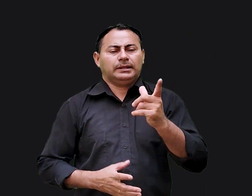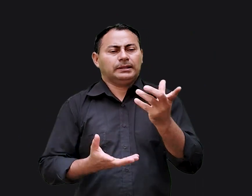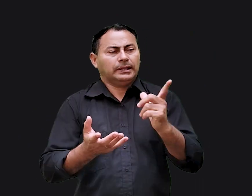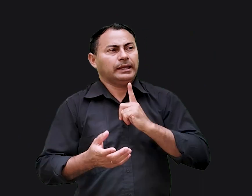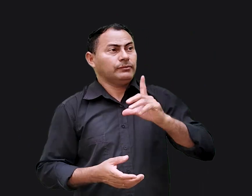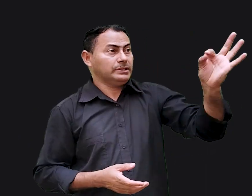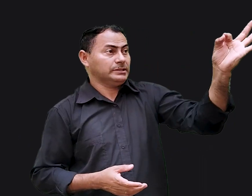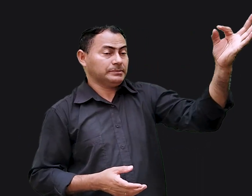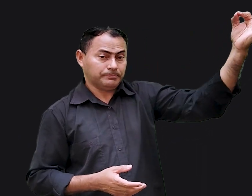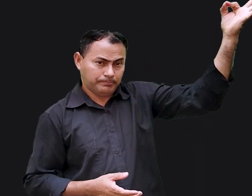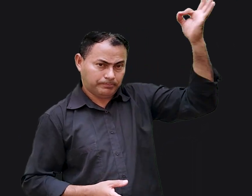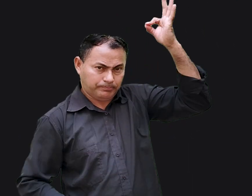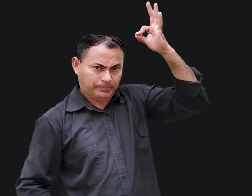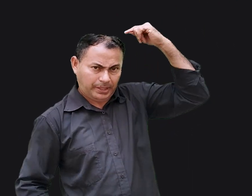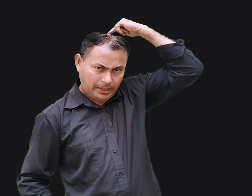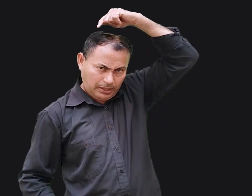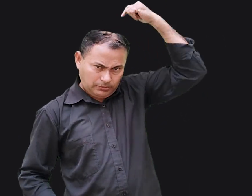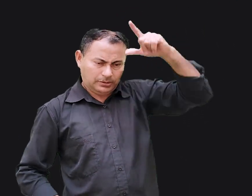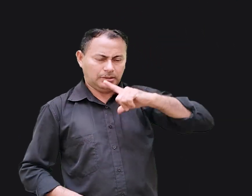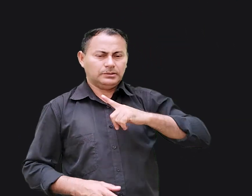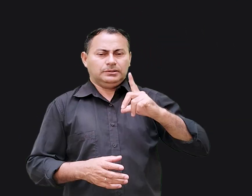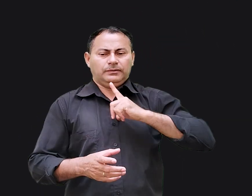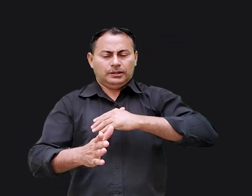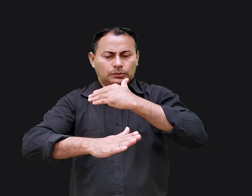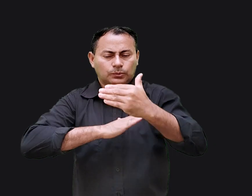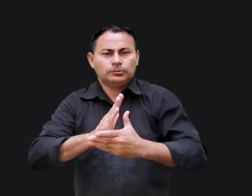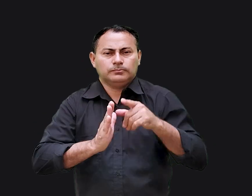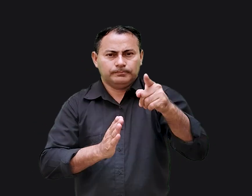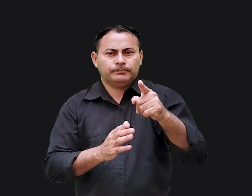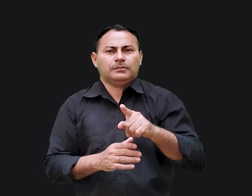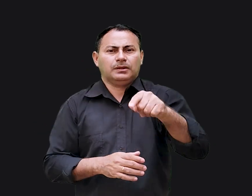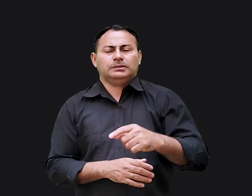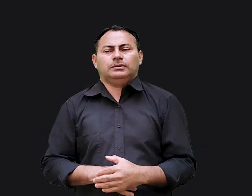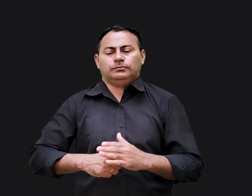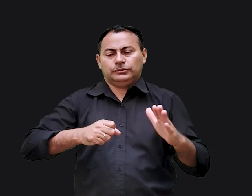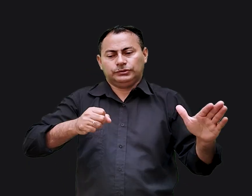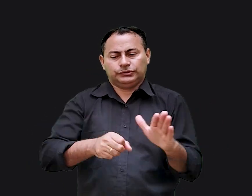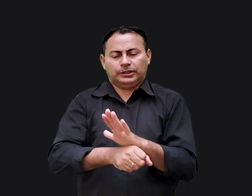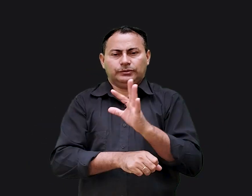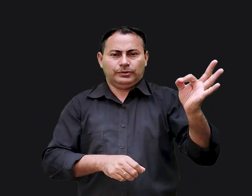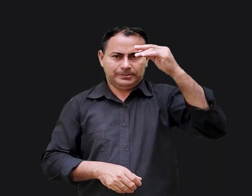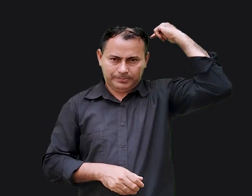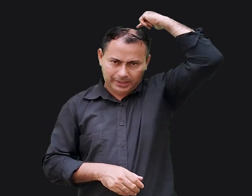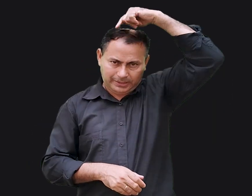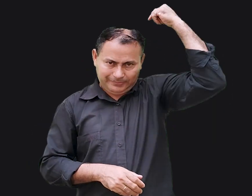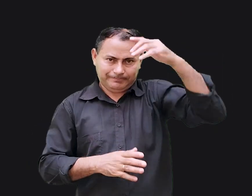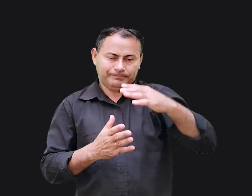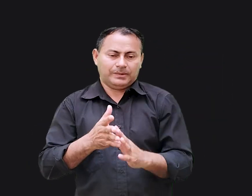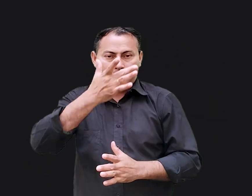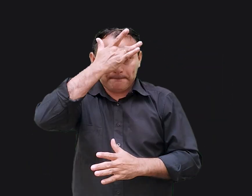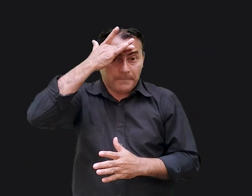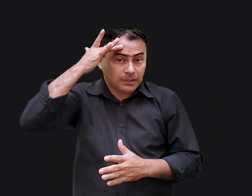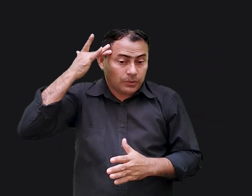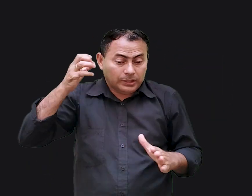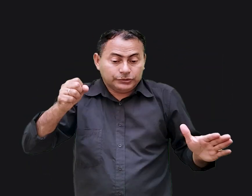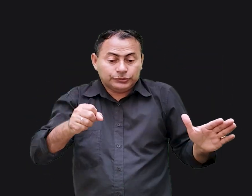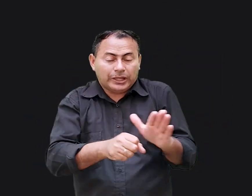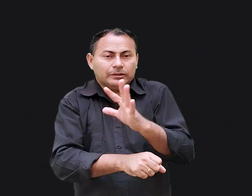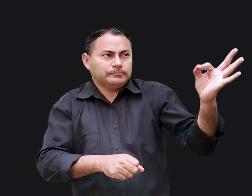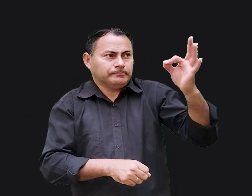ele tem. Quando o Espírito Santo tiver tudo de você, você será cheio do Espírito. Um homem cheio do Espírito é um